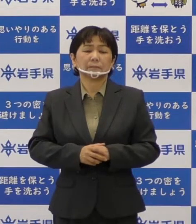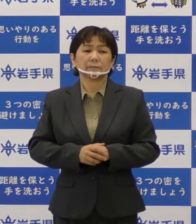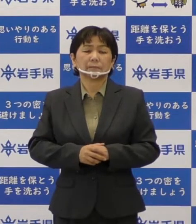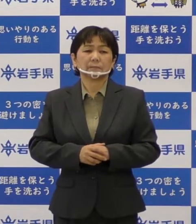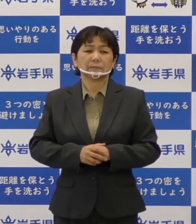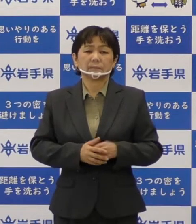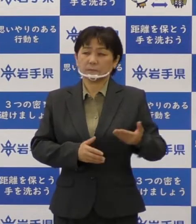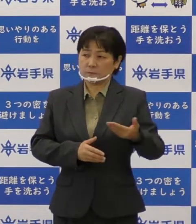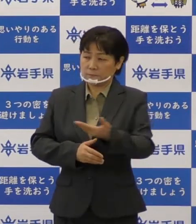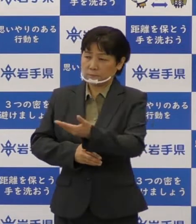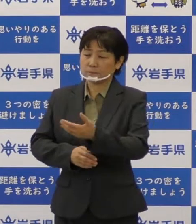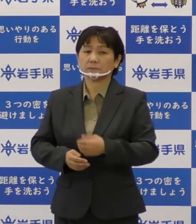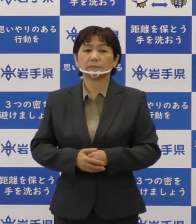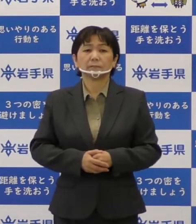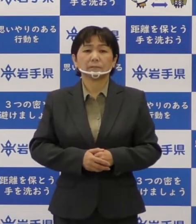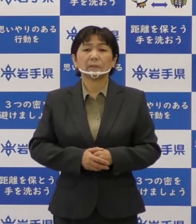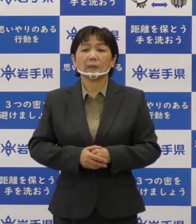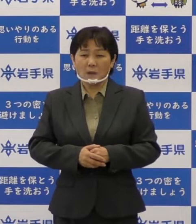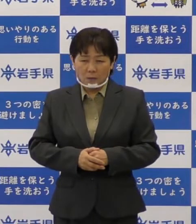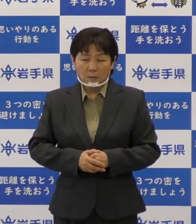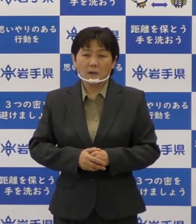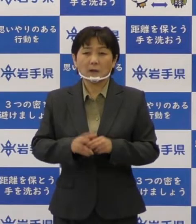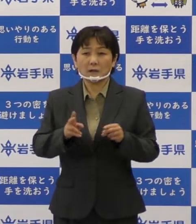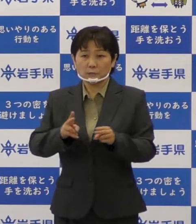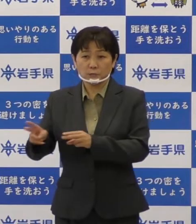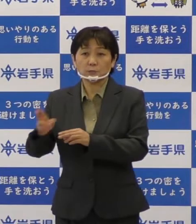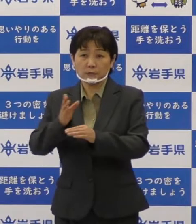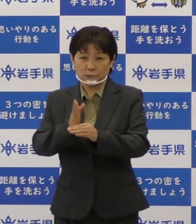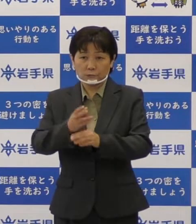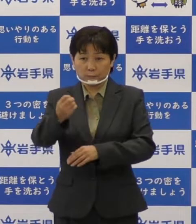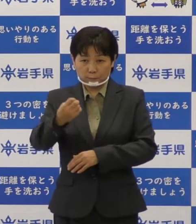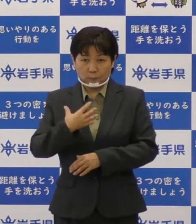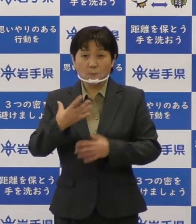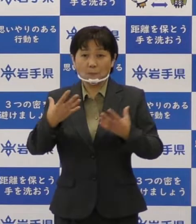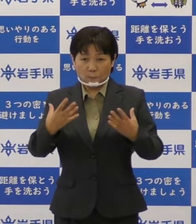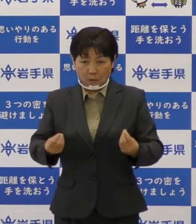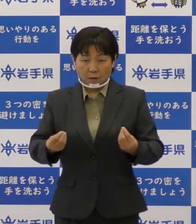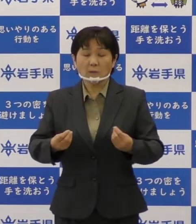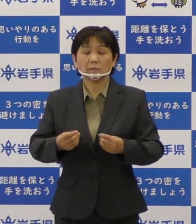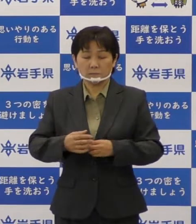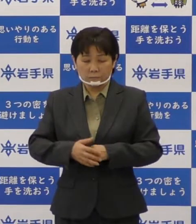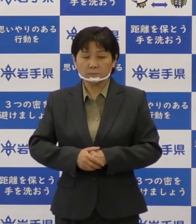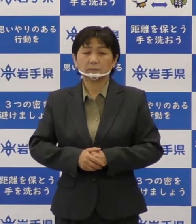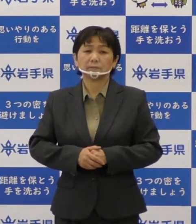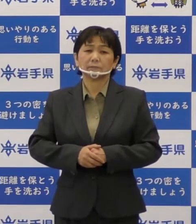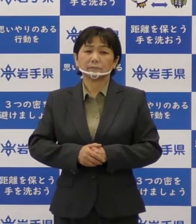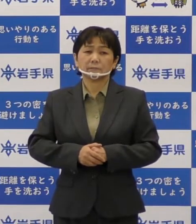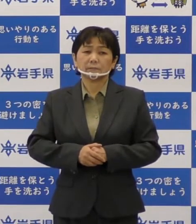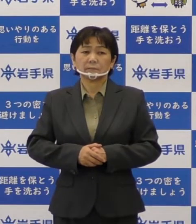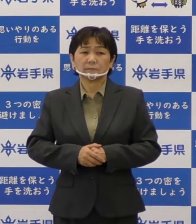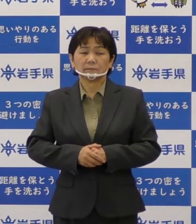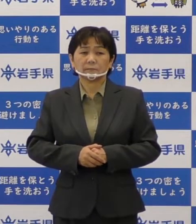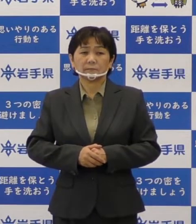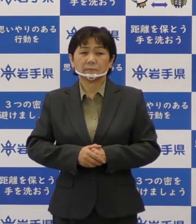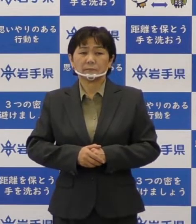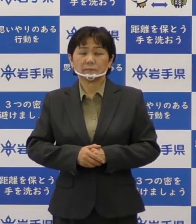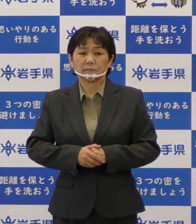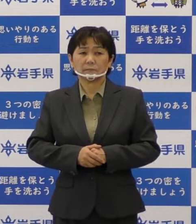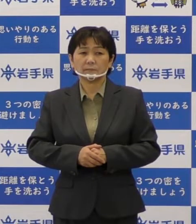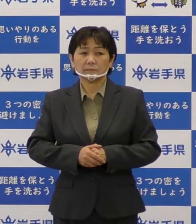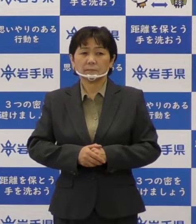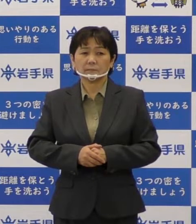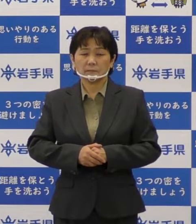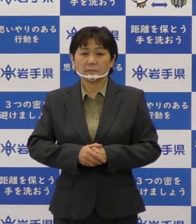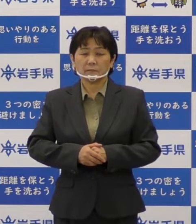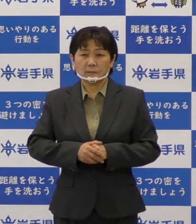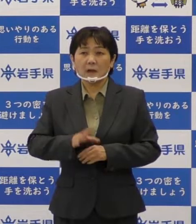これは、まあ、準備しているというところがあって、そうすると、まあ、実際に実行する